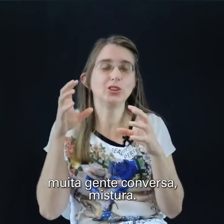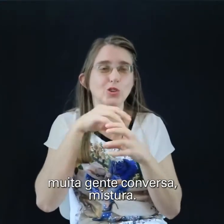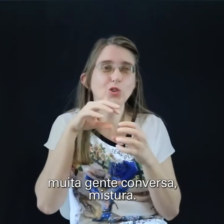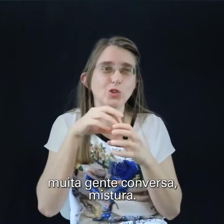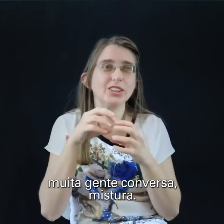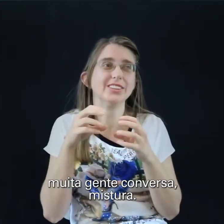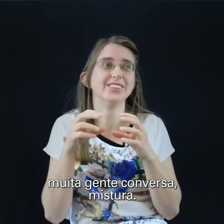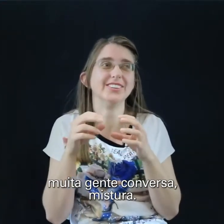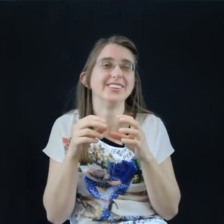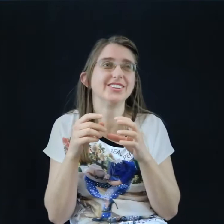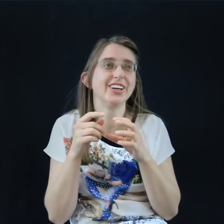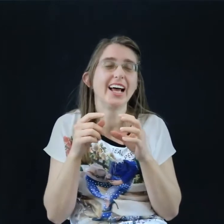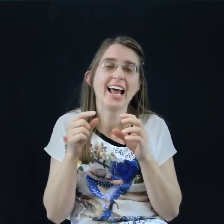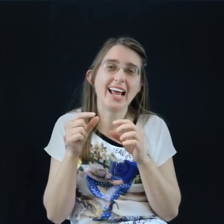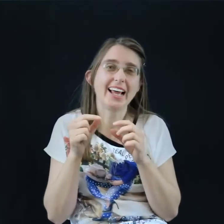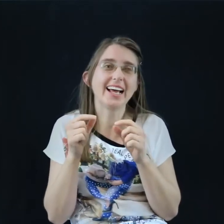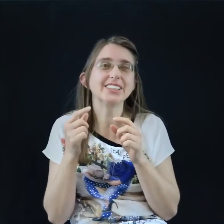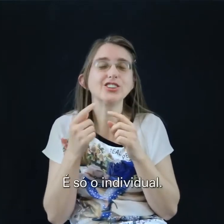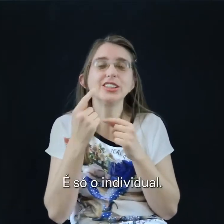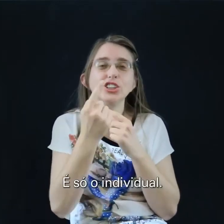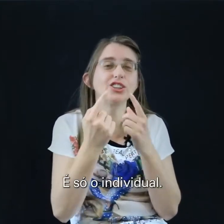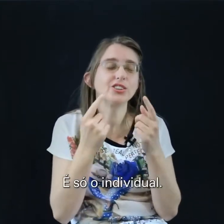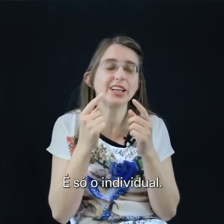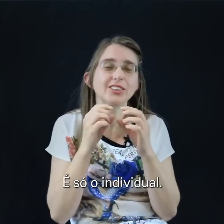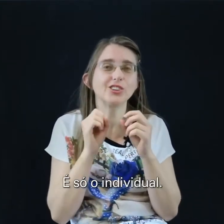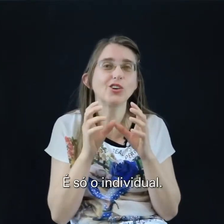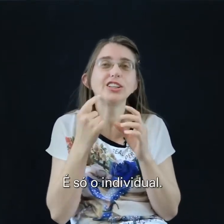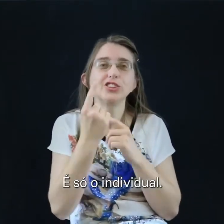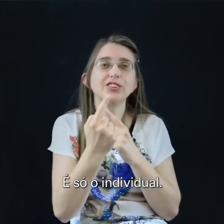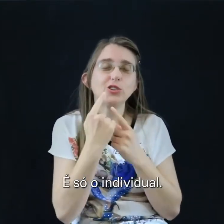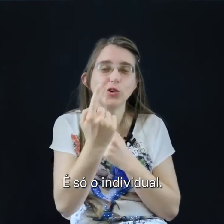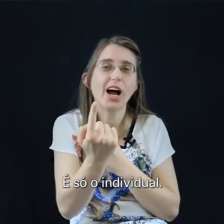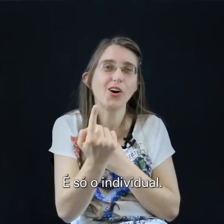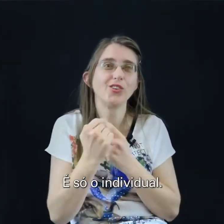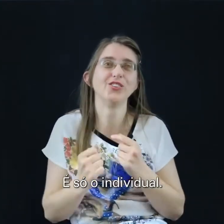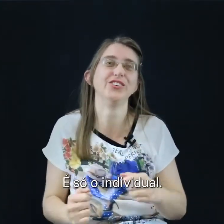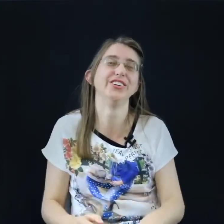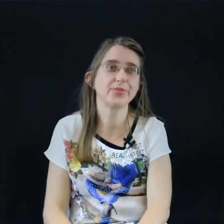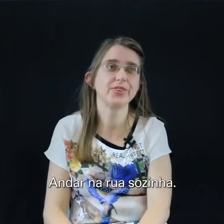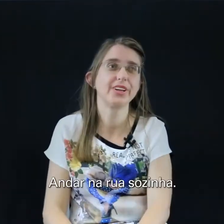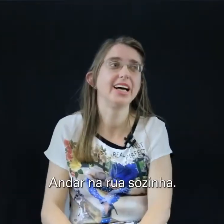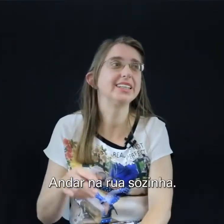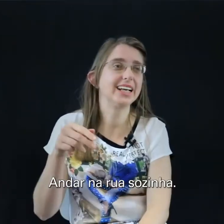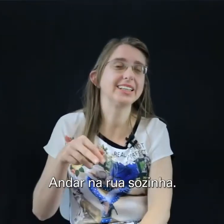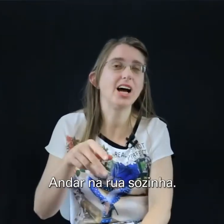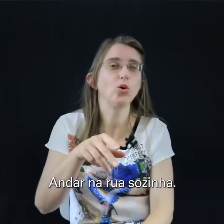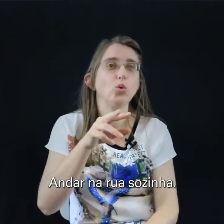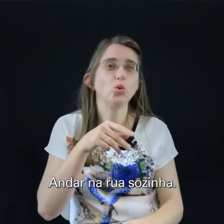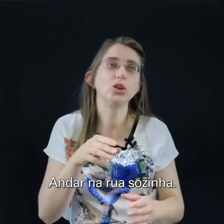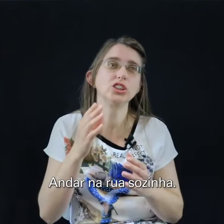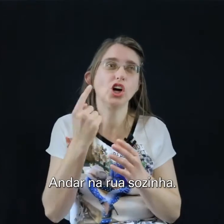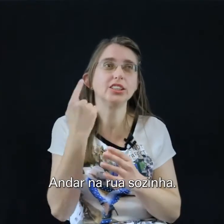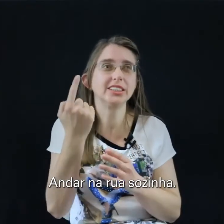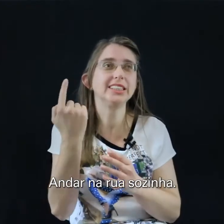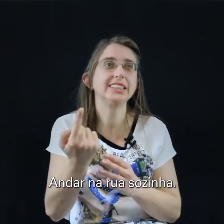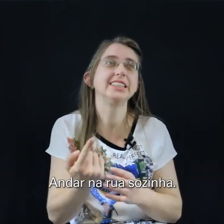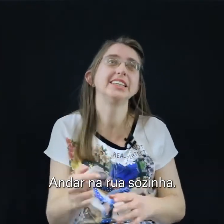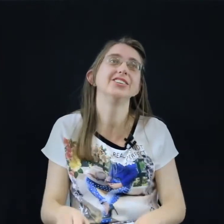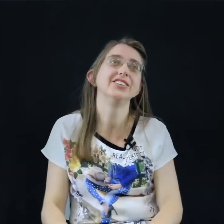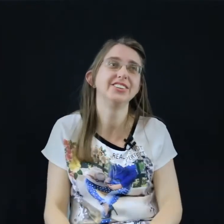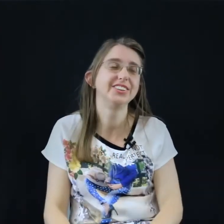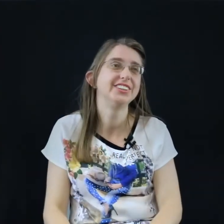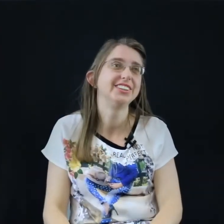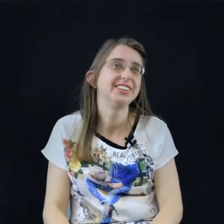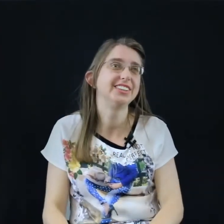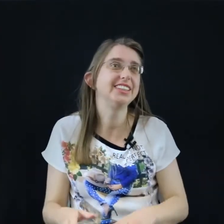conversa, mistura. Aí é só individual. Tá na rua,